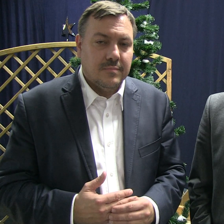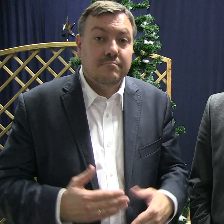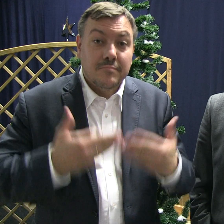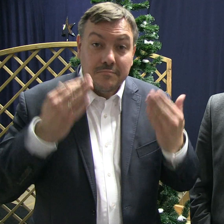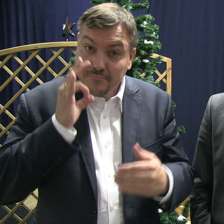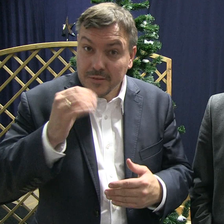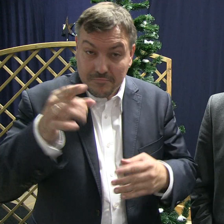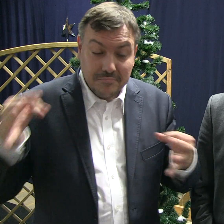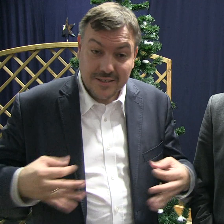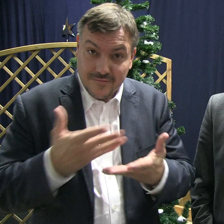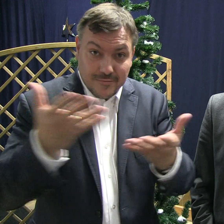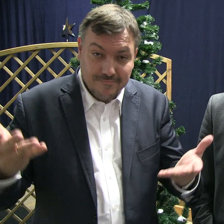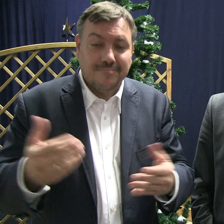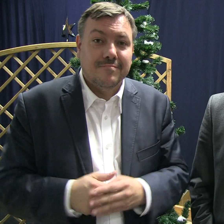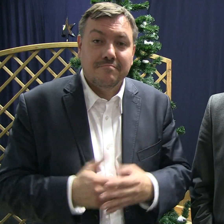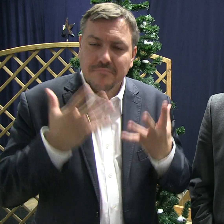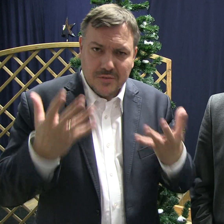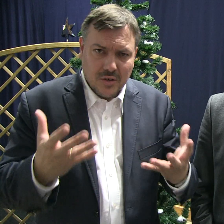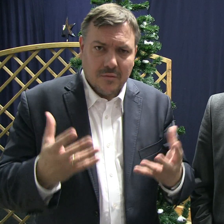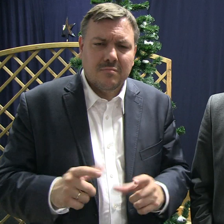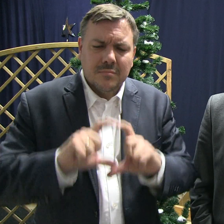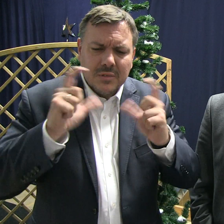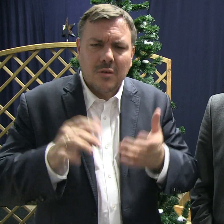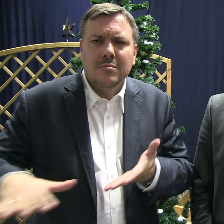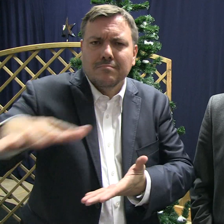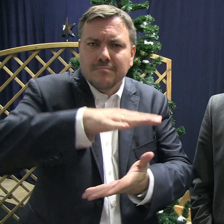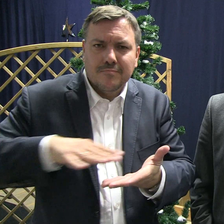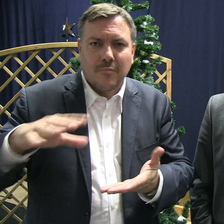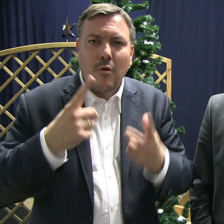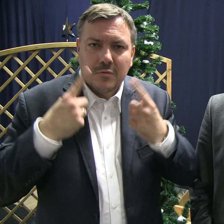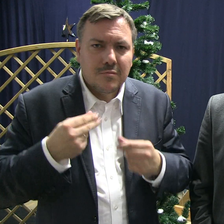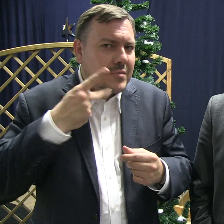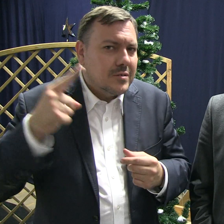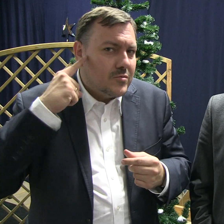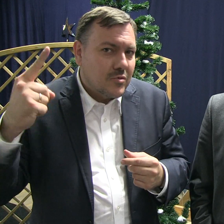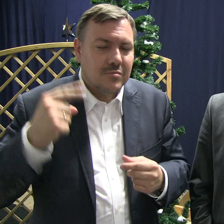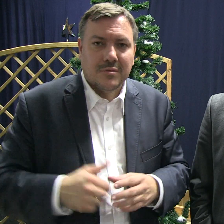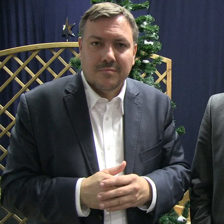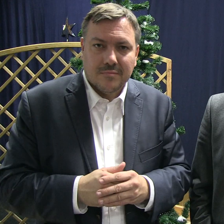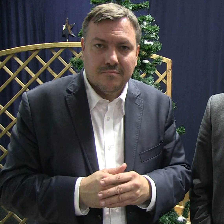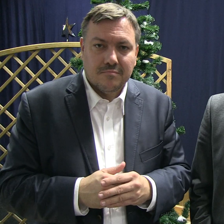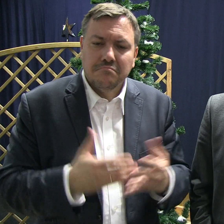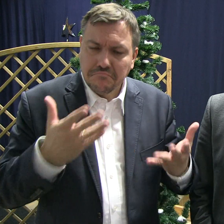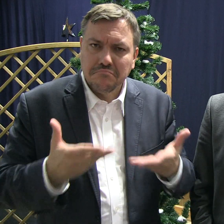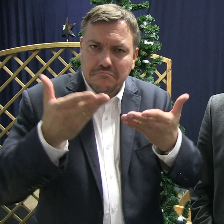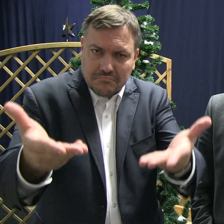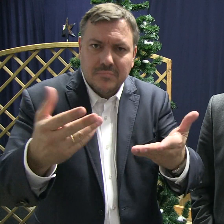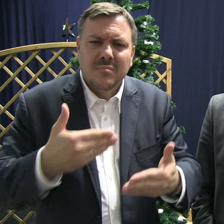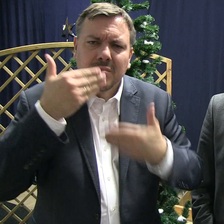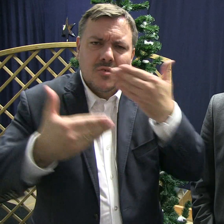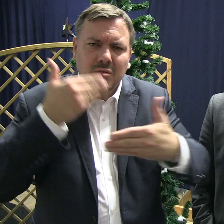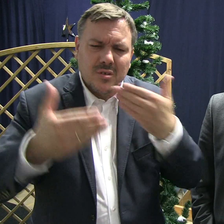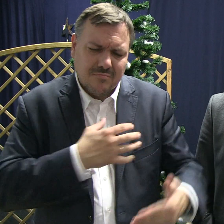Dzień dobry państwu Chciałbym całej społeczności Osób Niesłyszących zyć serdecznie